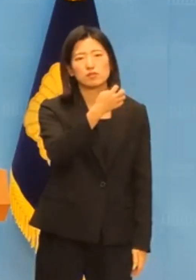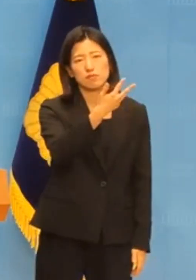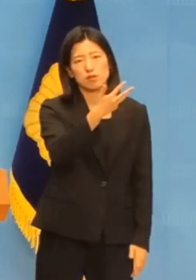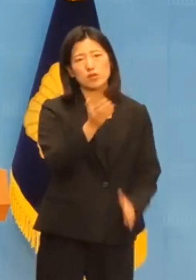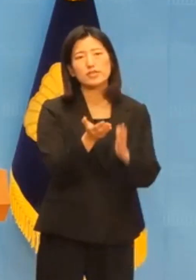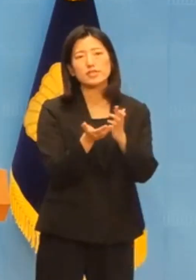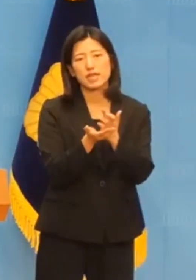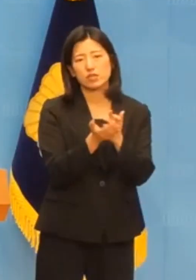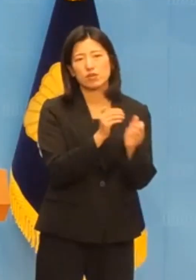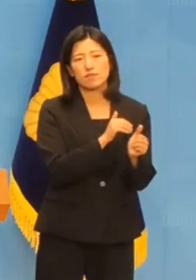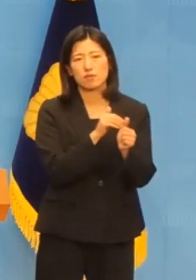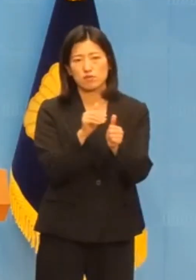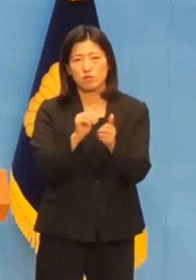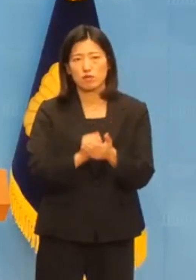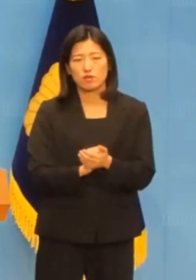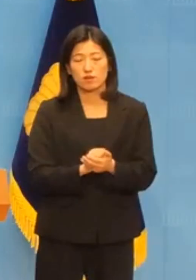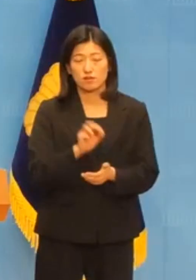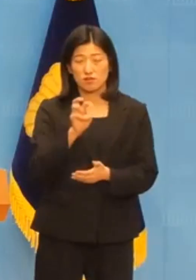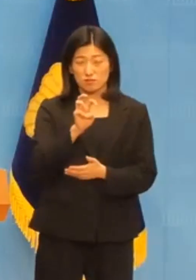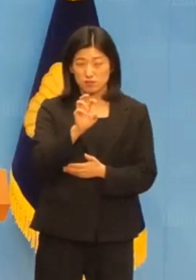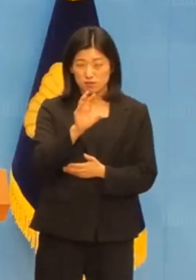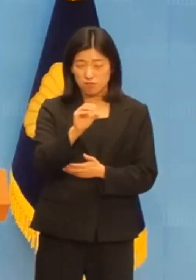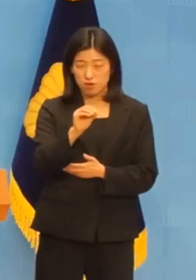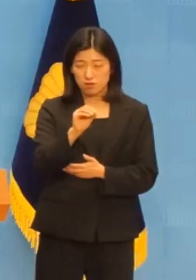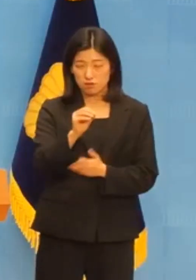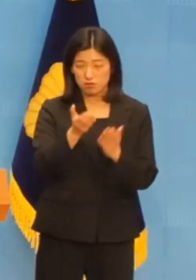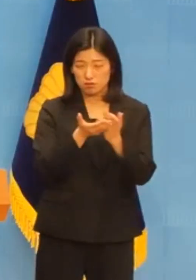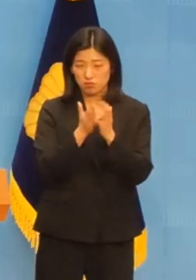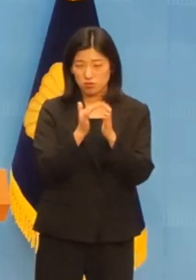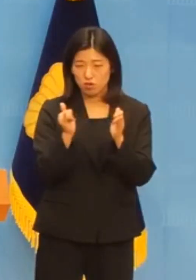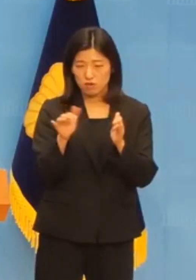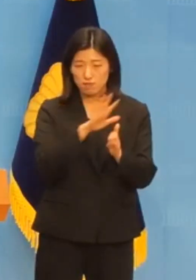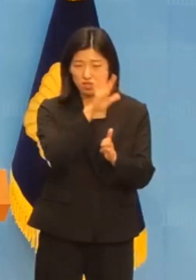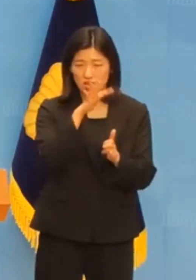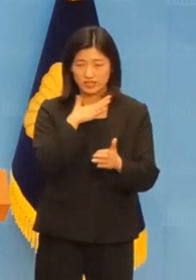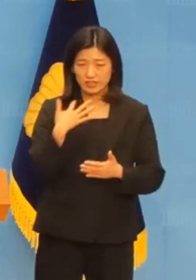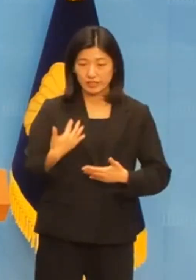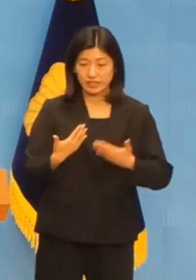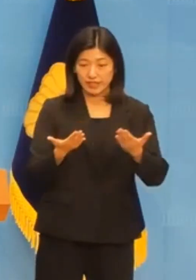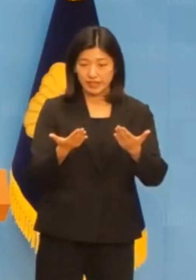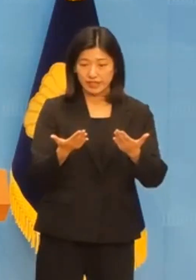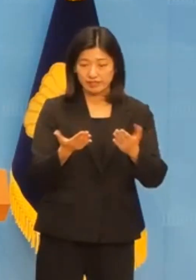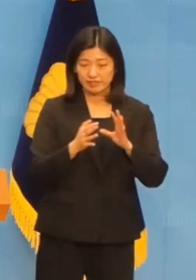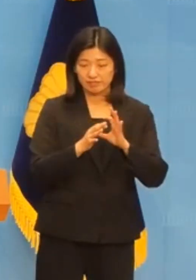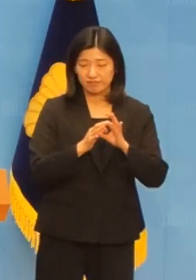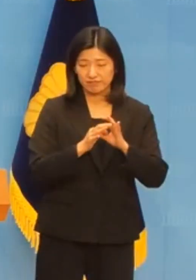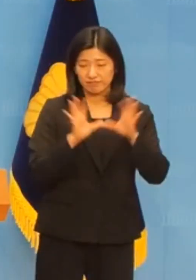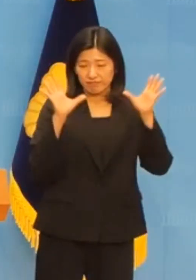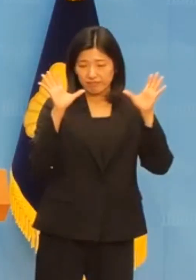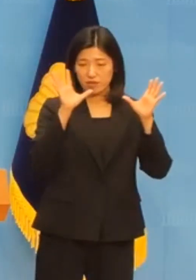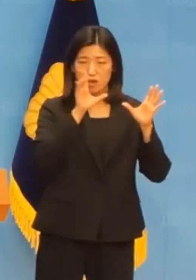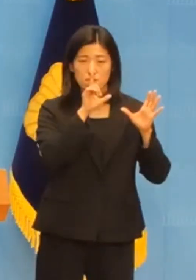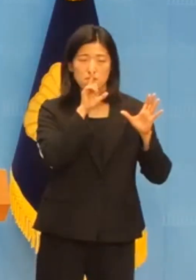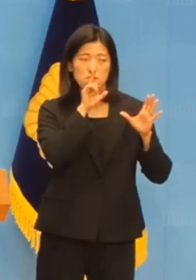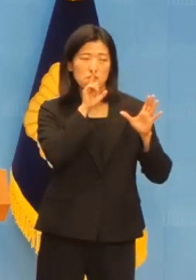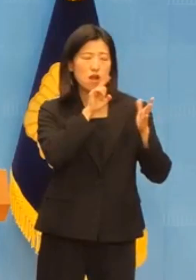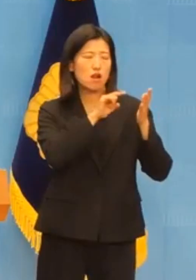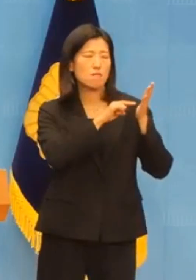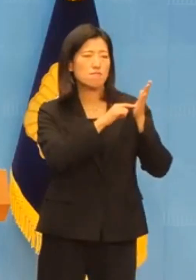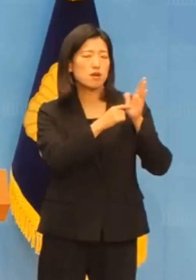부임해 30만 도민이 희생돼도 무방하다는 발언을 서슴지